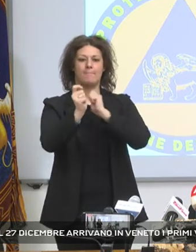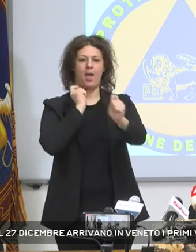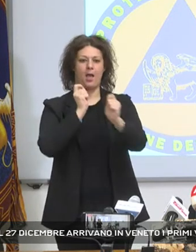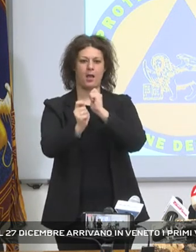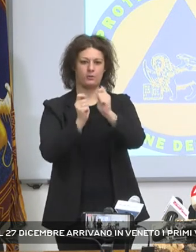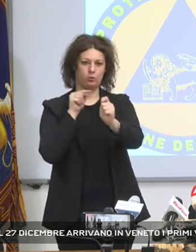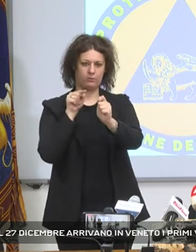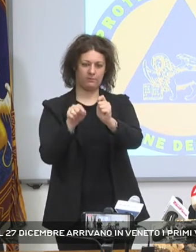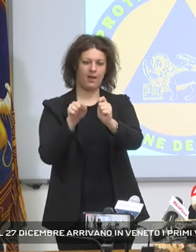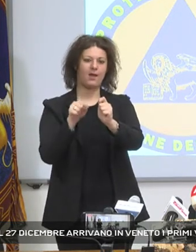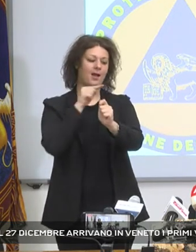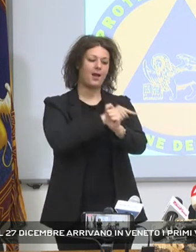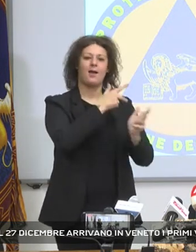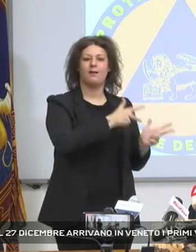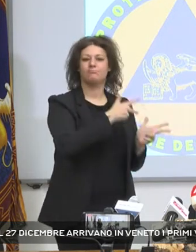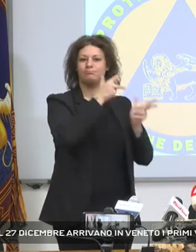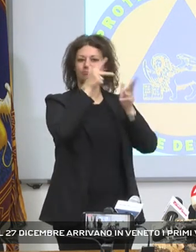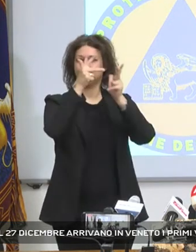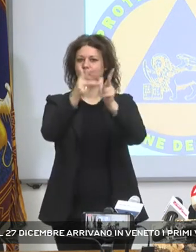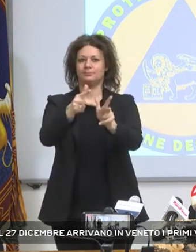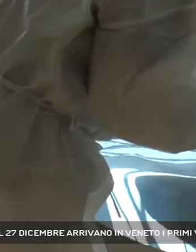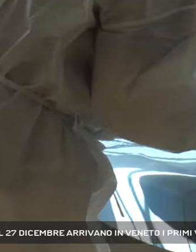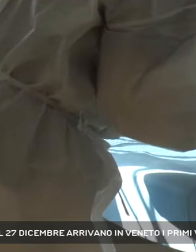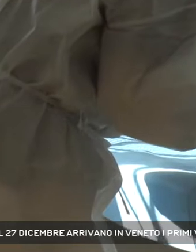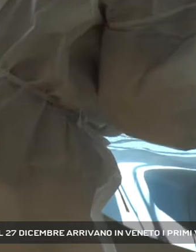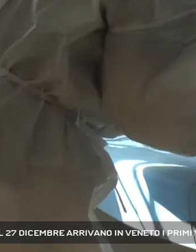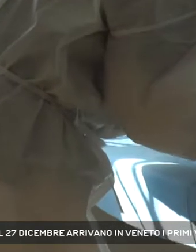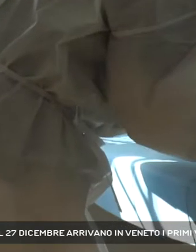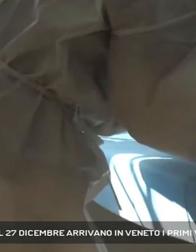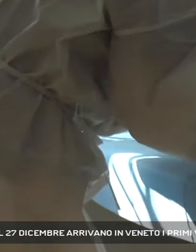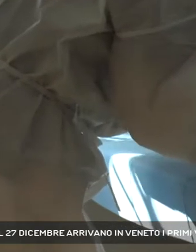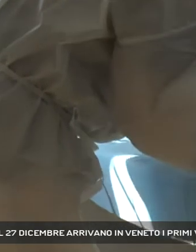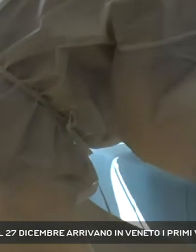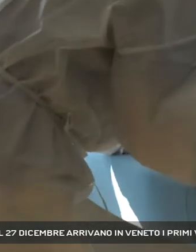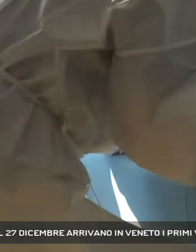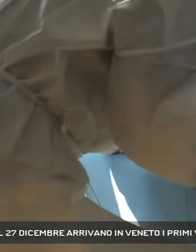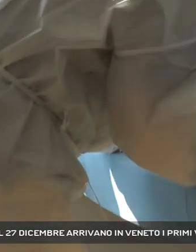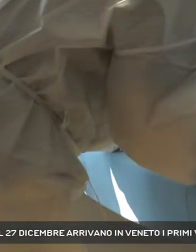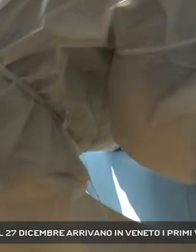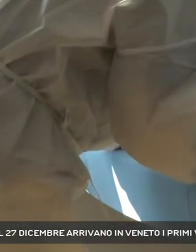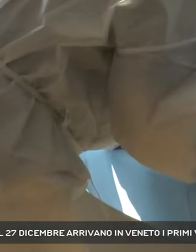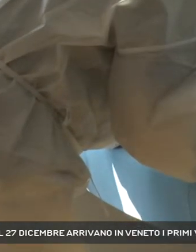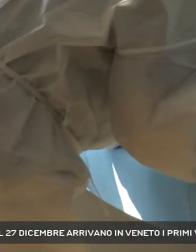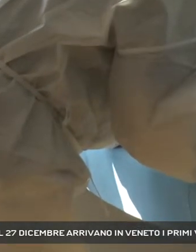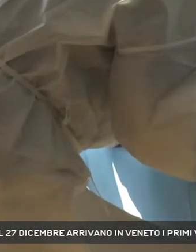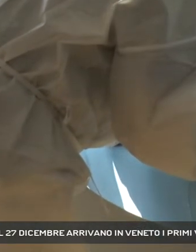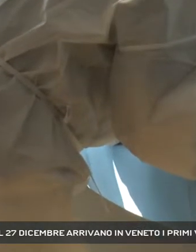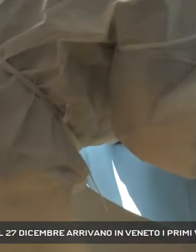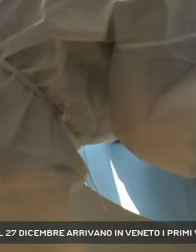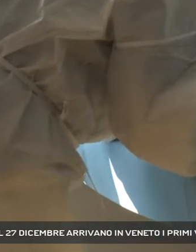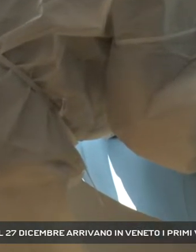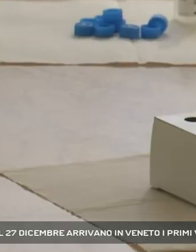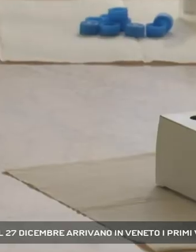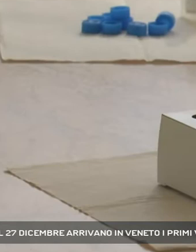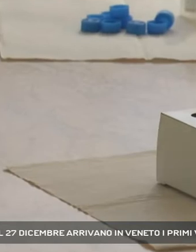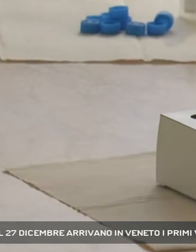l'unità farmaceutica dell'azienda ospedaliera di Padova. La prima somministrazione del vaccino deve essere seguita da una seconda a